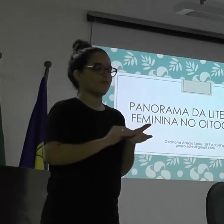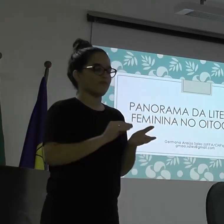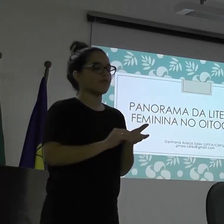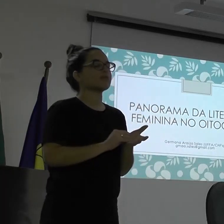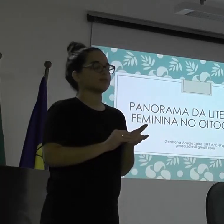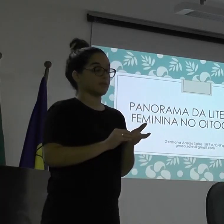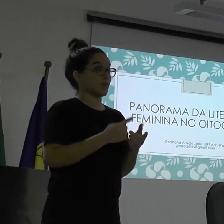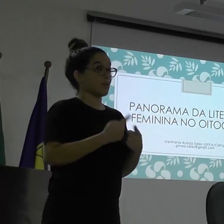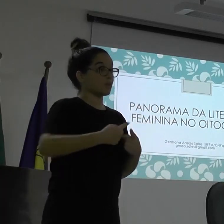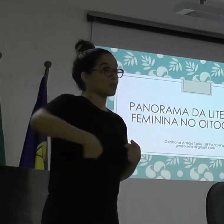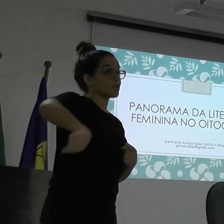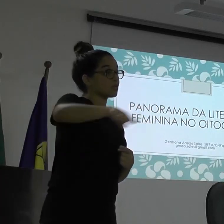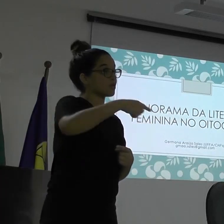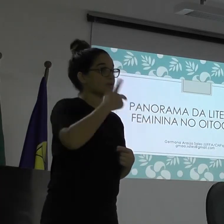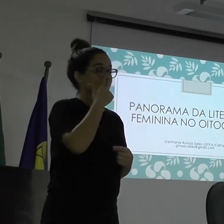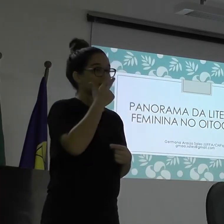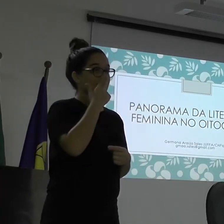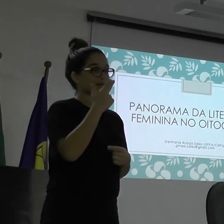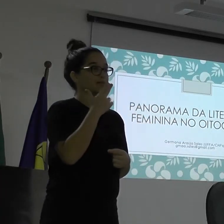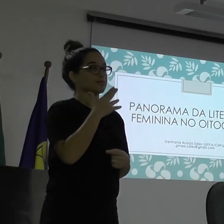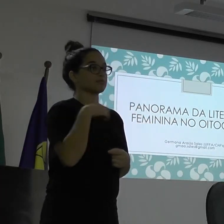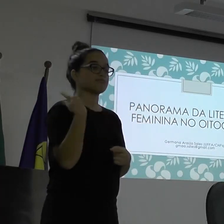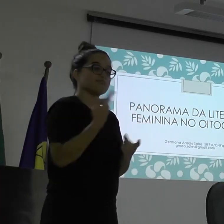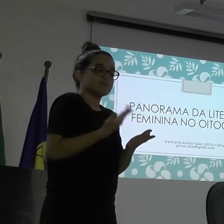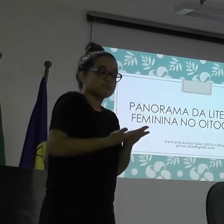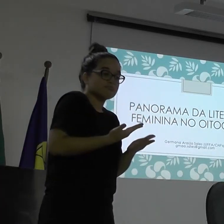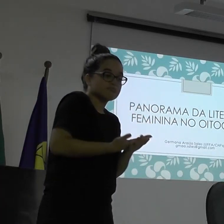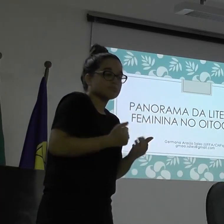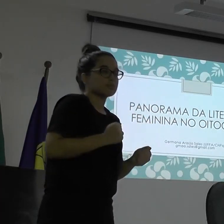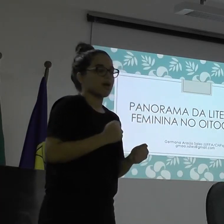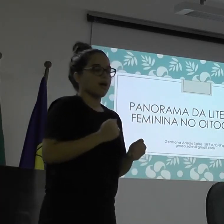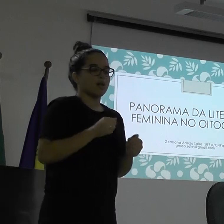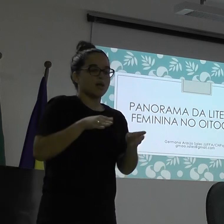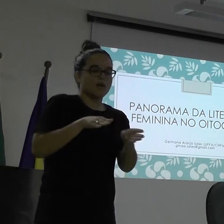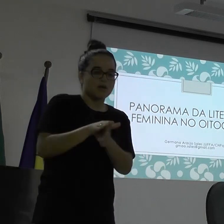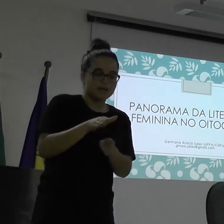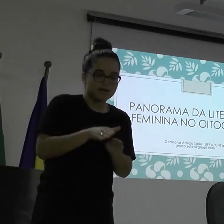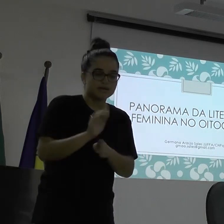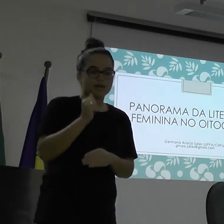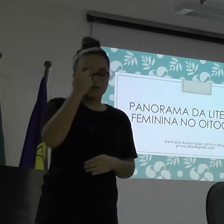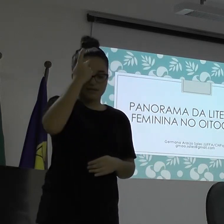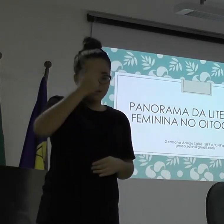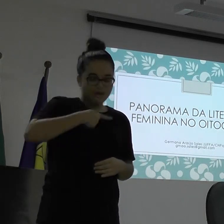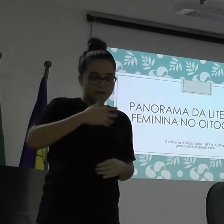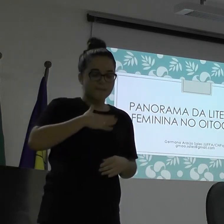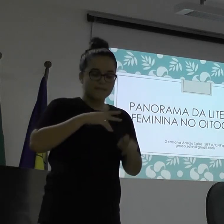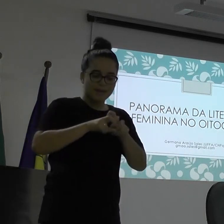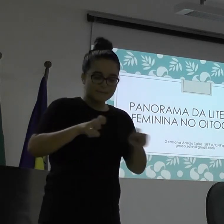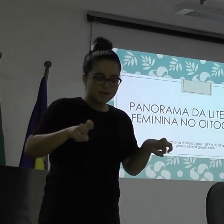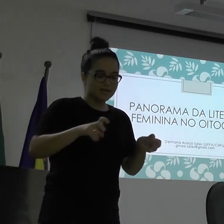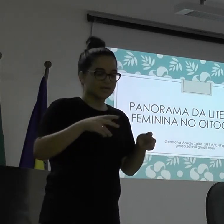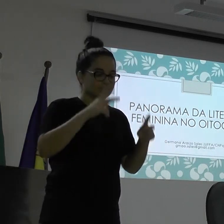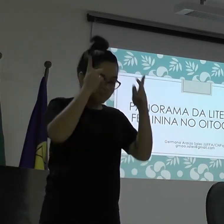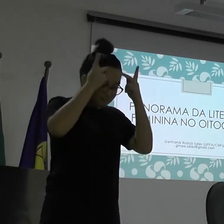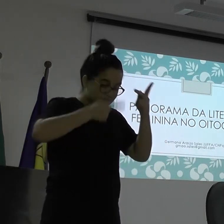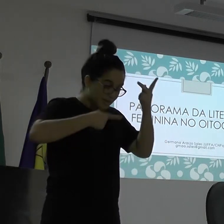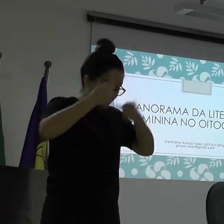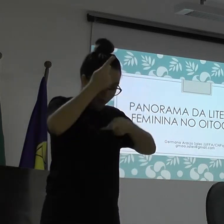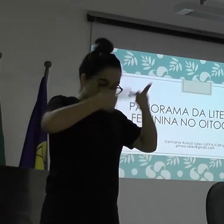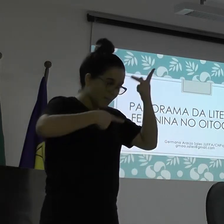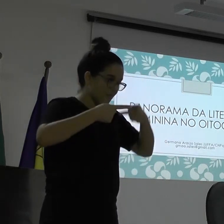se envolve com as nossas aulas, os nossos orientandos, as bancas que a gente participa. Eu não sei, é que